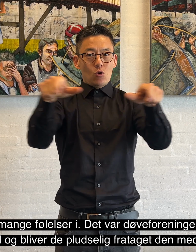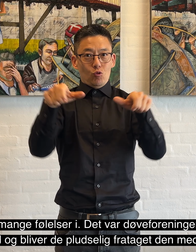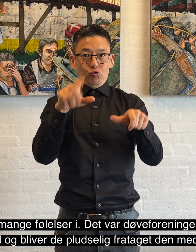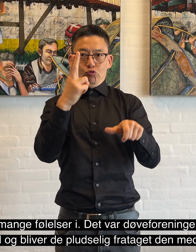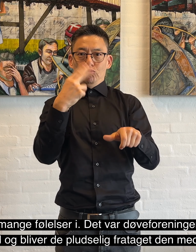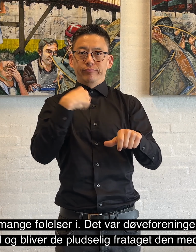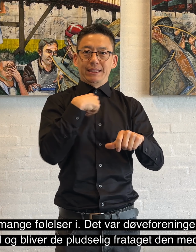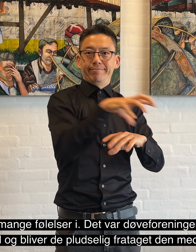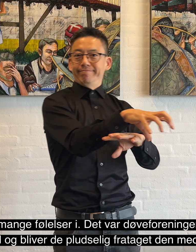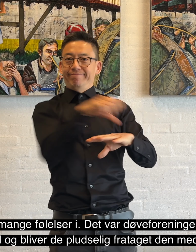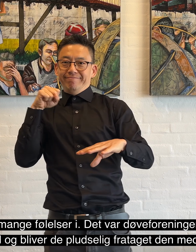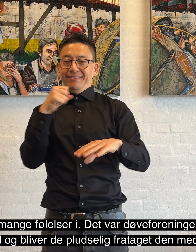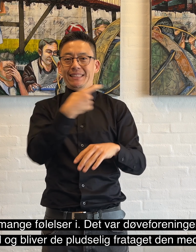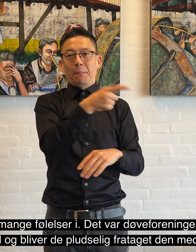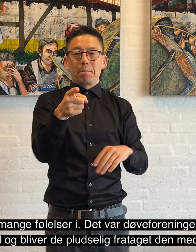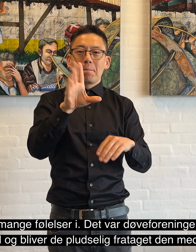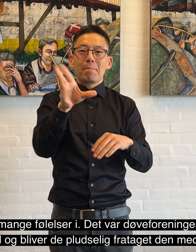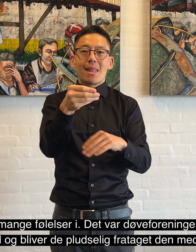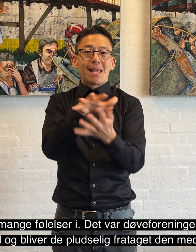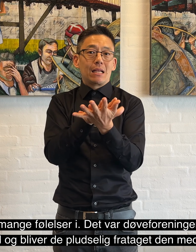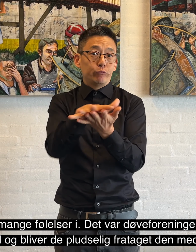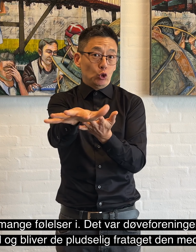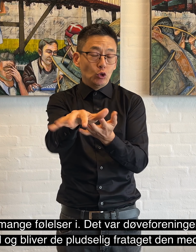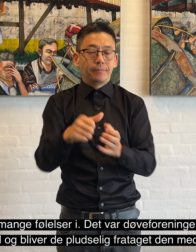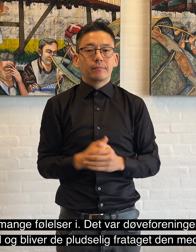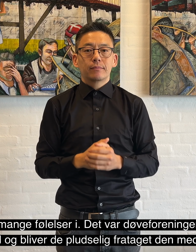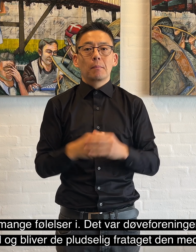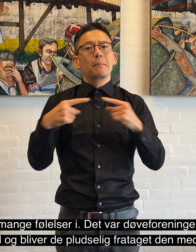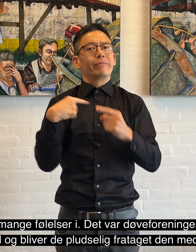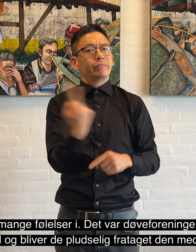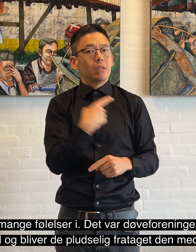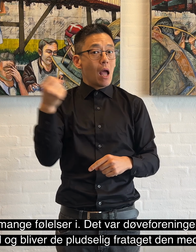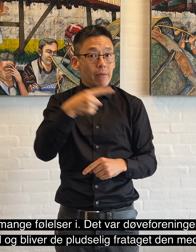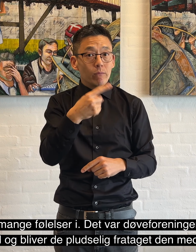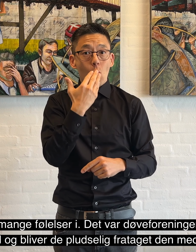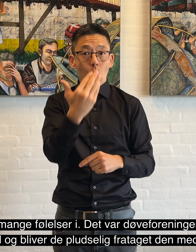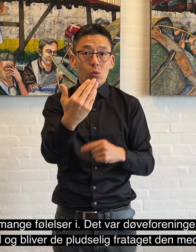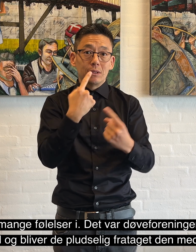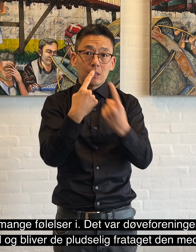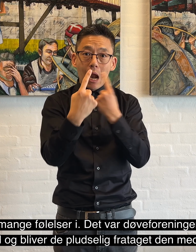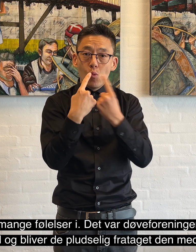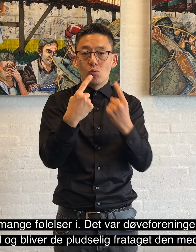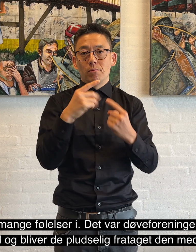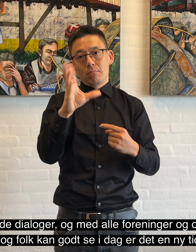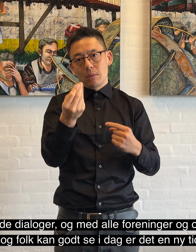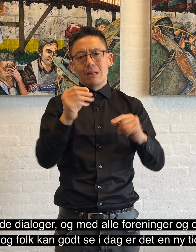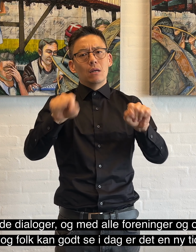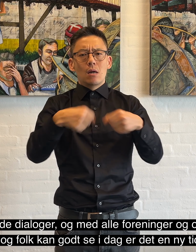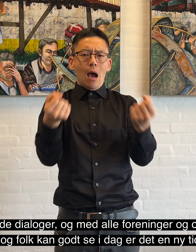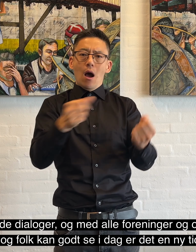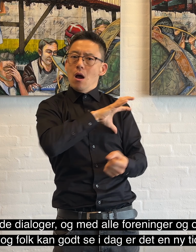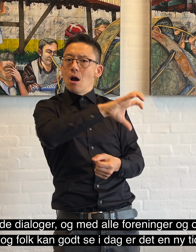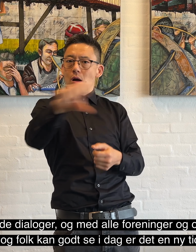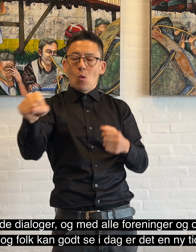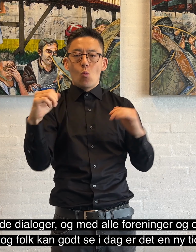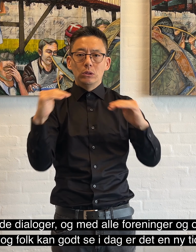var med til at stifte Kaspergaard, og nu bliver det pludselig frataget den medindflydelse, de har haft. Men der var rigtig gode